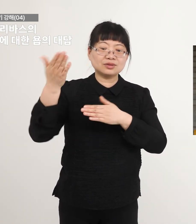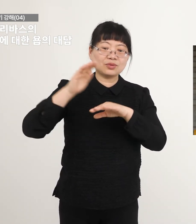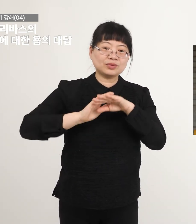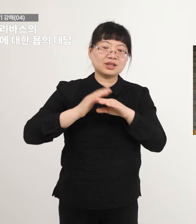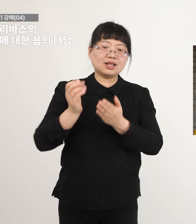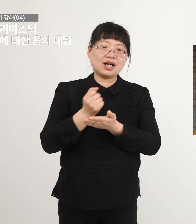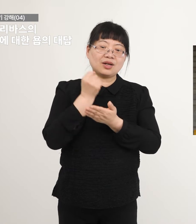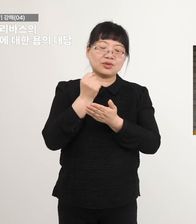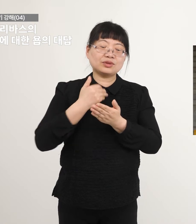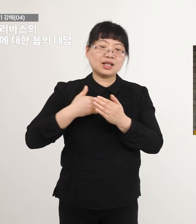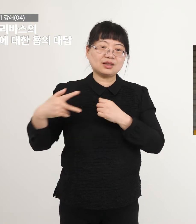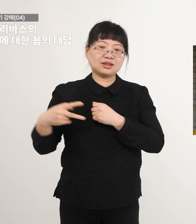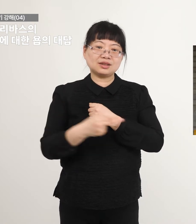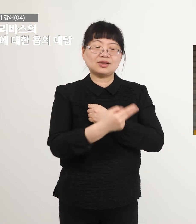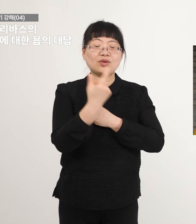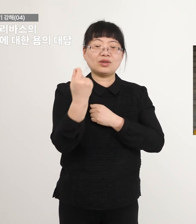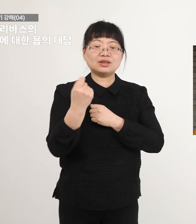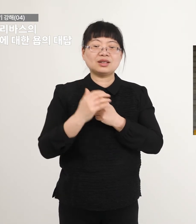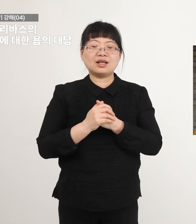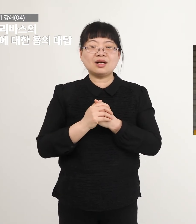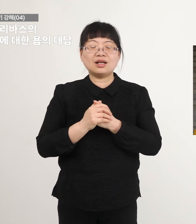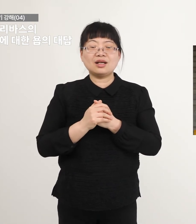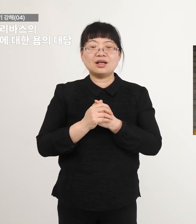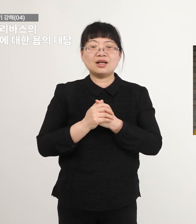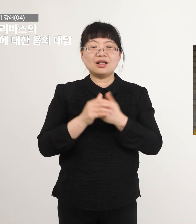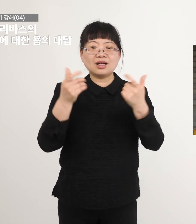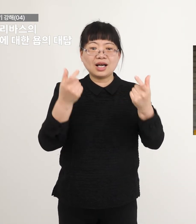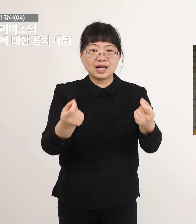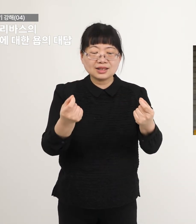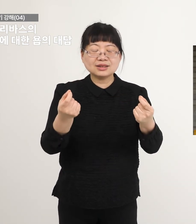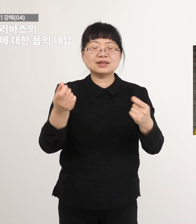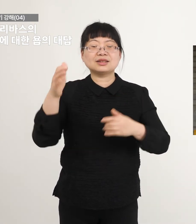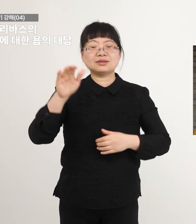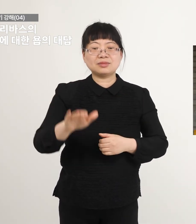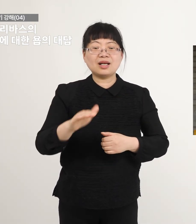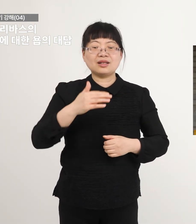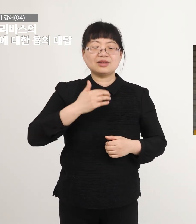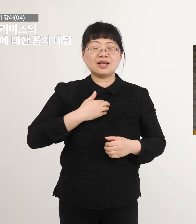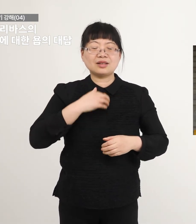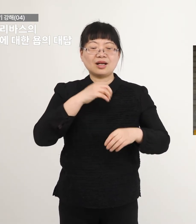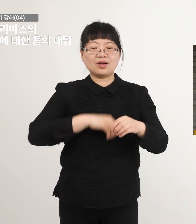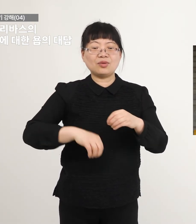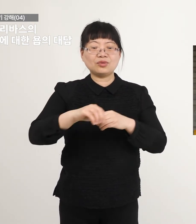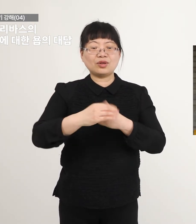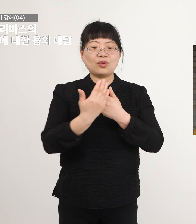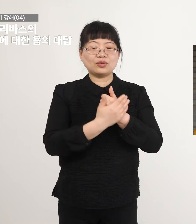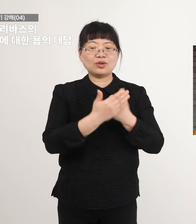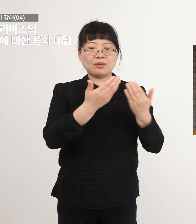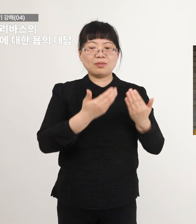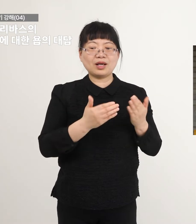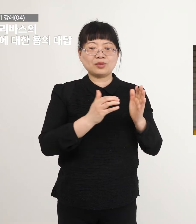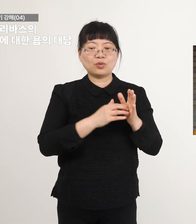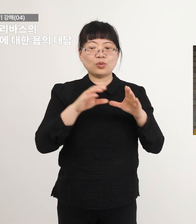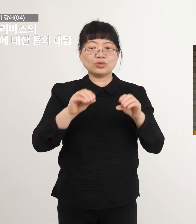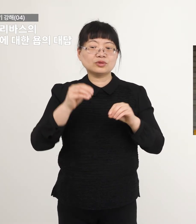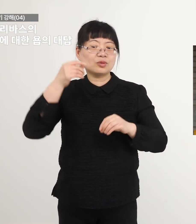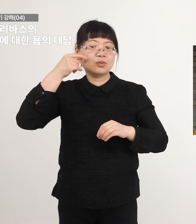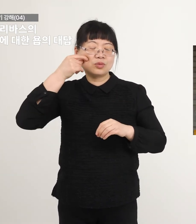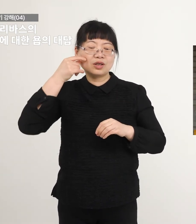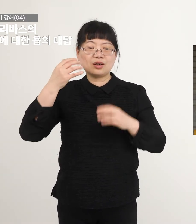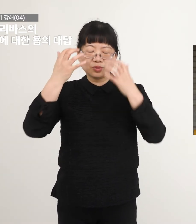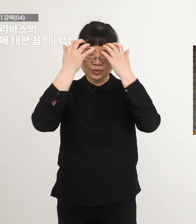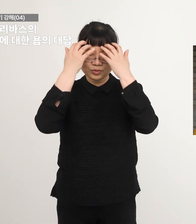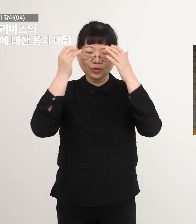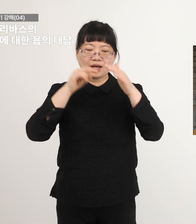들어 나를 끊어버리실 것이라. 그러할지라도 내가 오히려 위로를 받고 그칠 줄 모르는